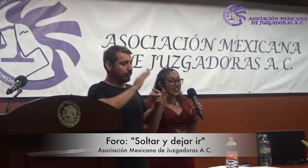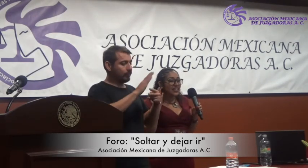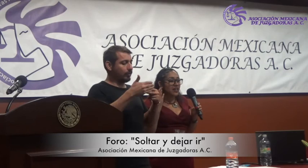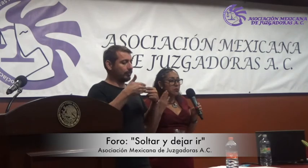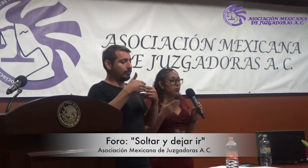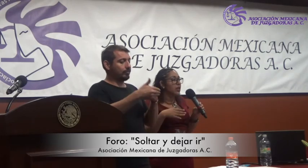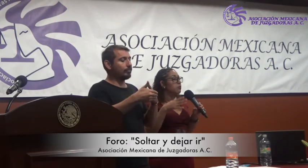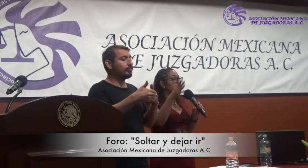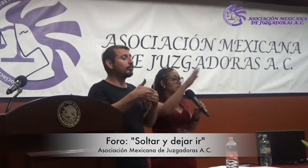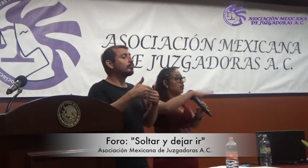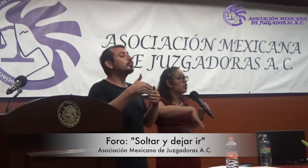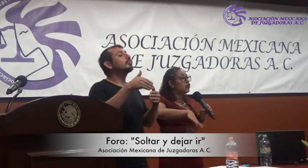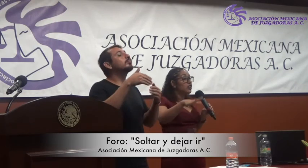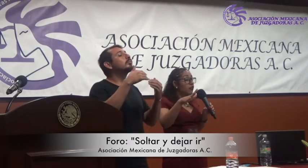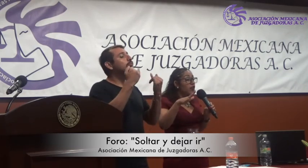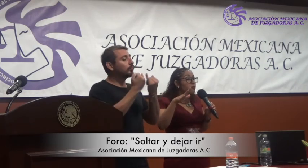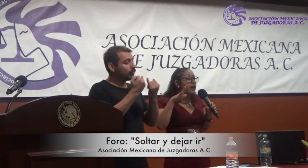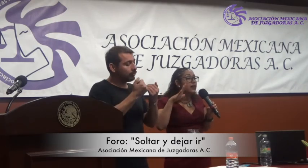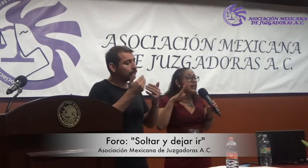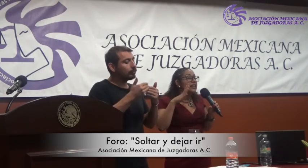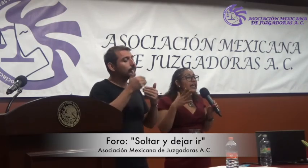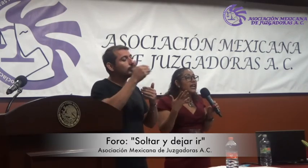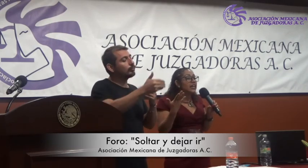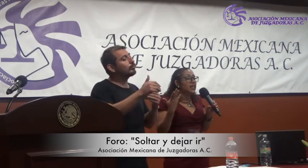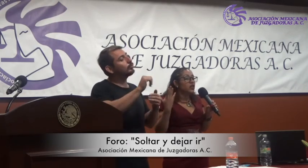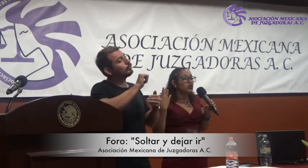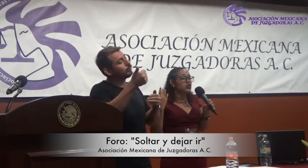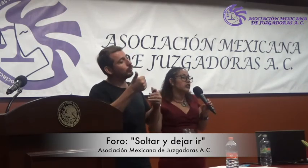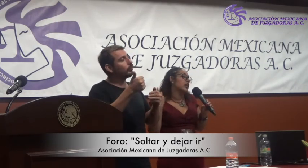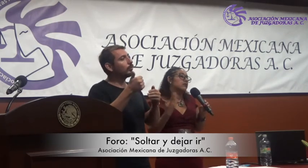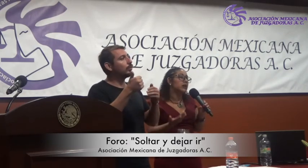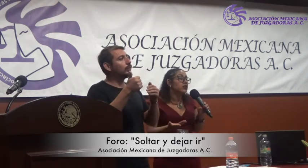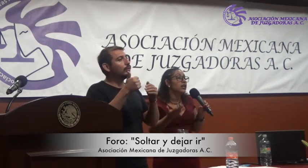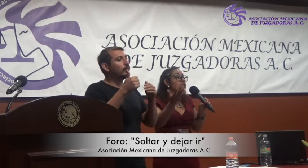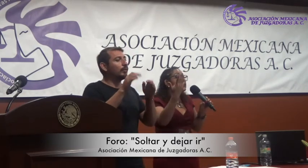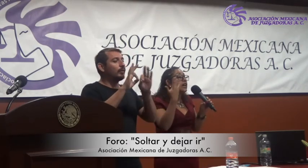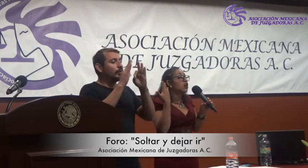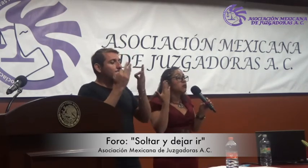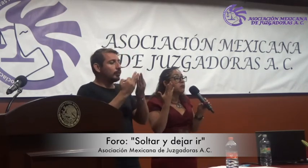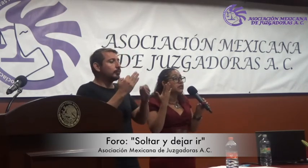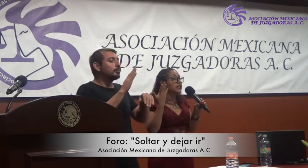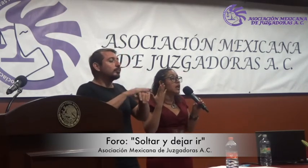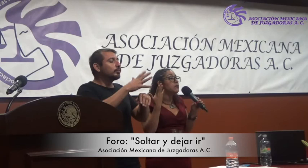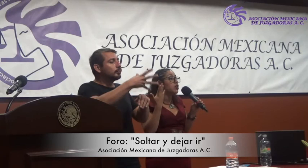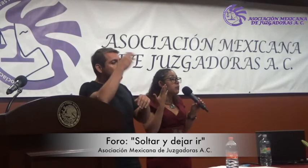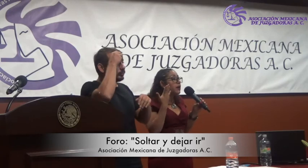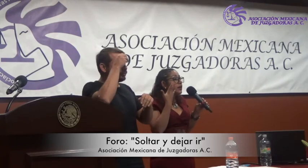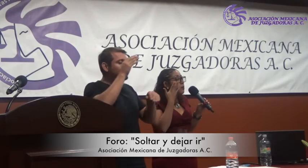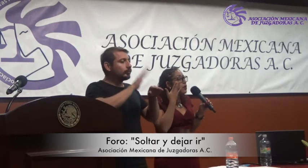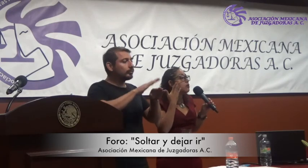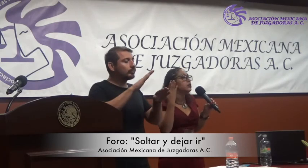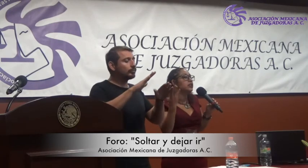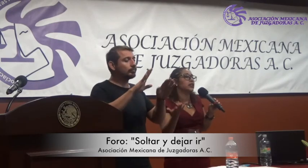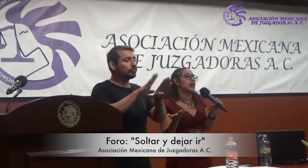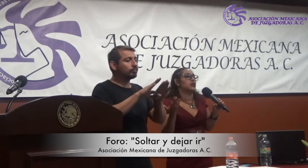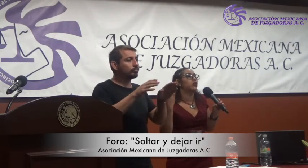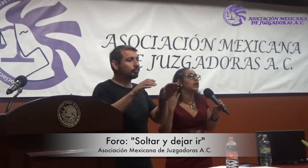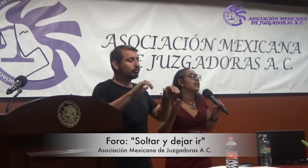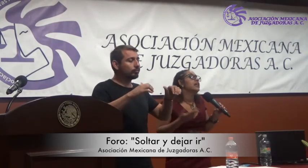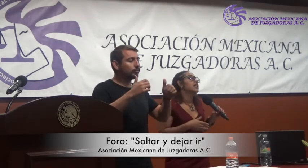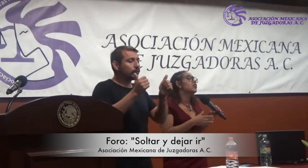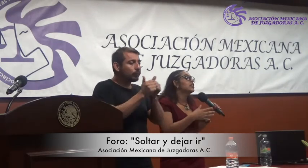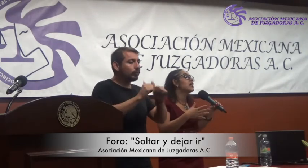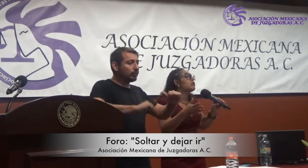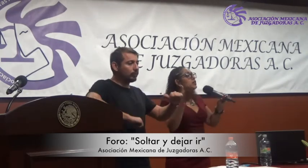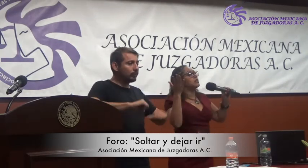adelante podamos hacerlo de otra forma y en la que incluso sean más horas y sea como más dinámico para que podamos